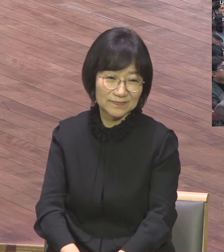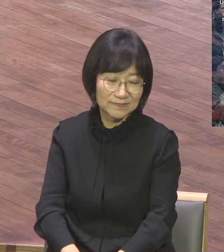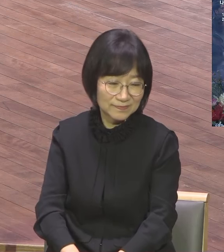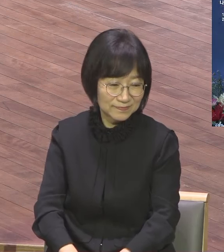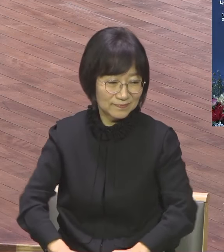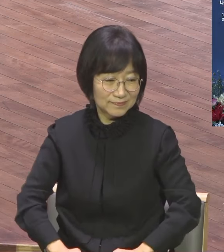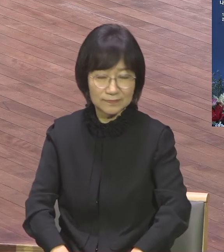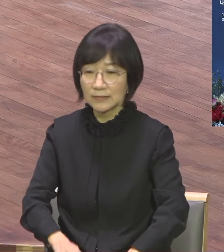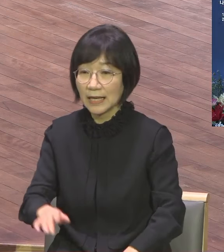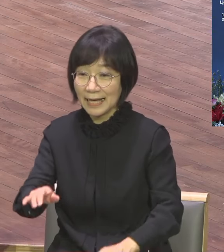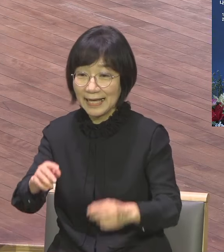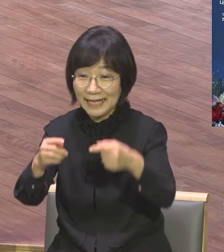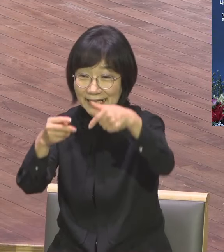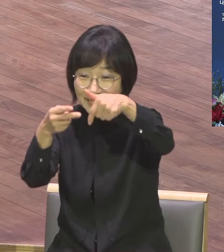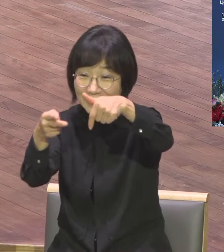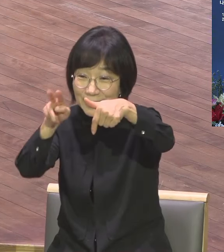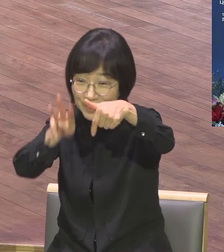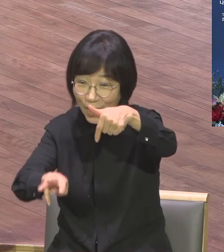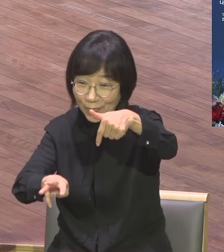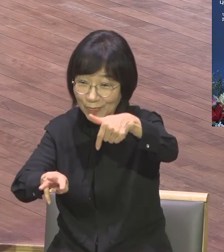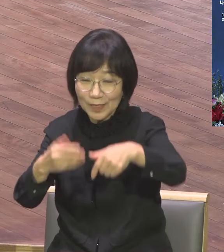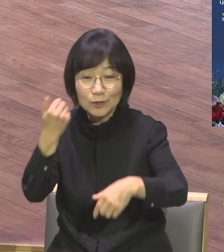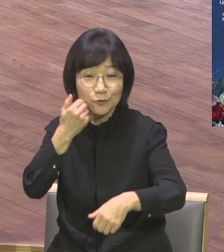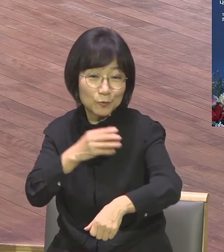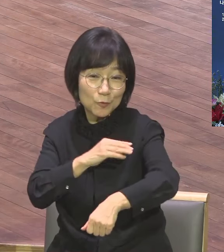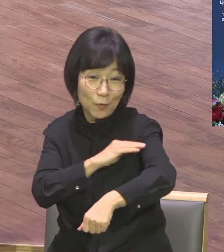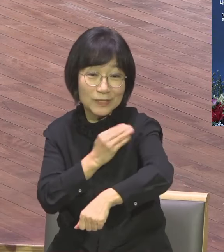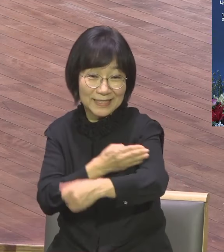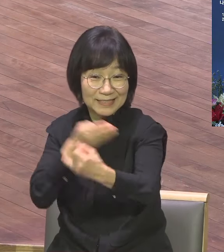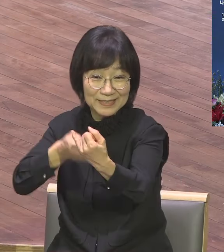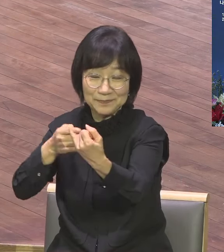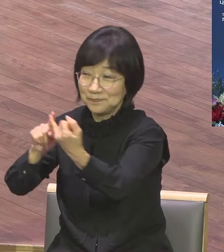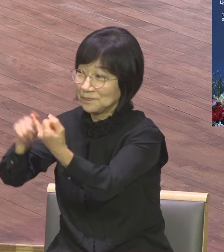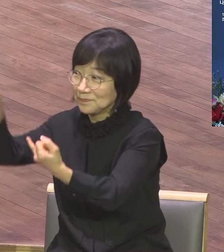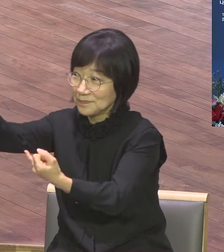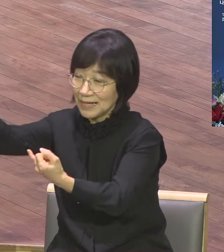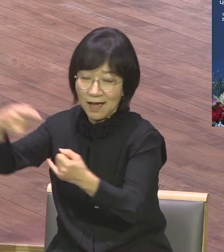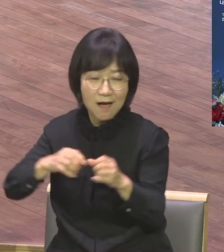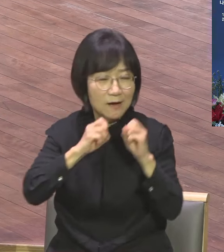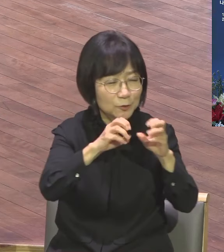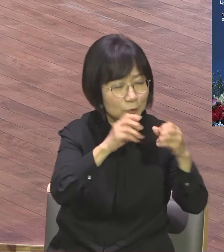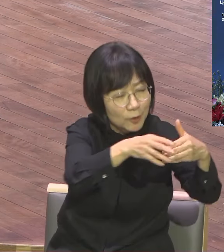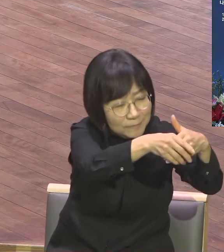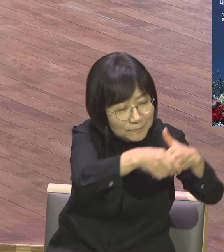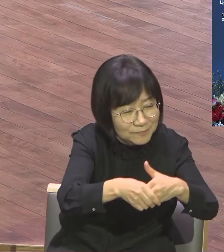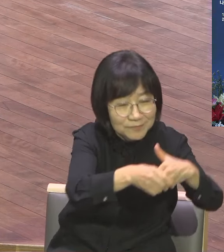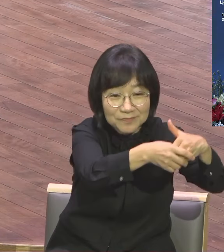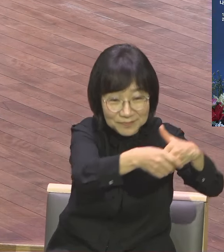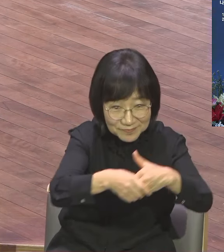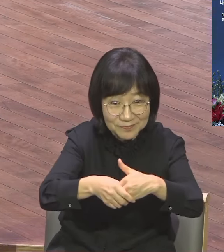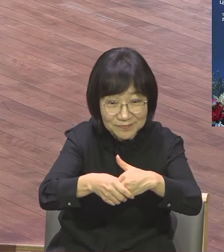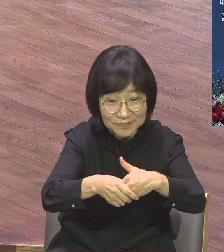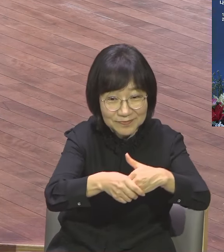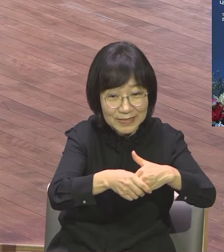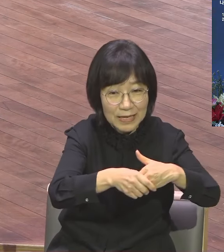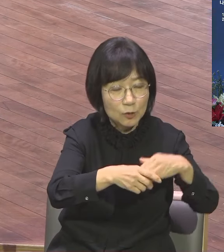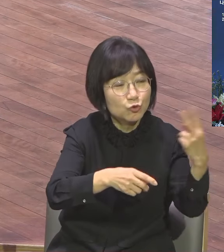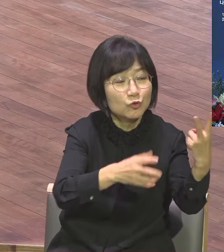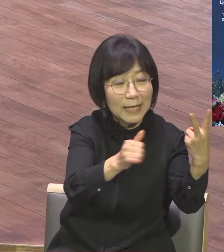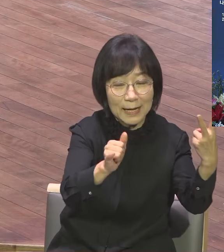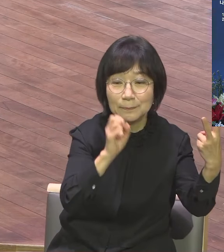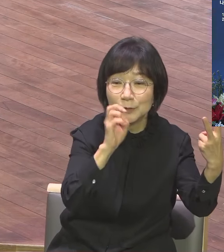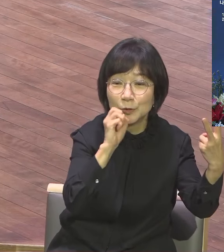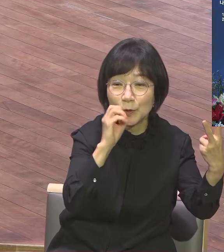어느 곳 사람 인천에 사는데 전도를 해가지고 오늘 들었어요. 전도를 해가지고 전도를 했는데 두 사람을